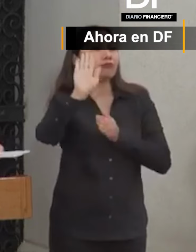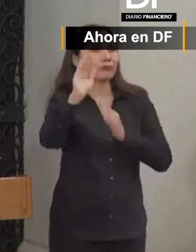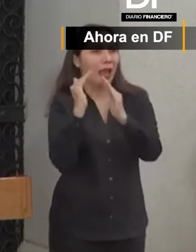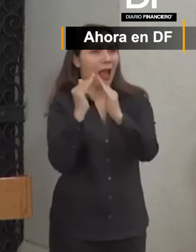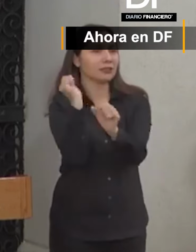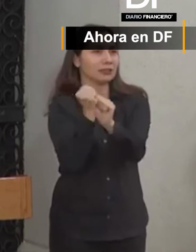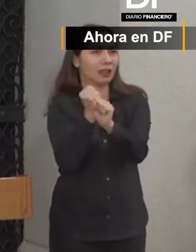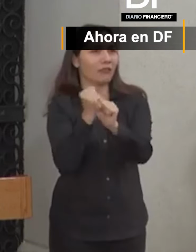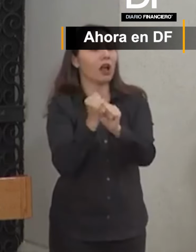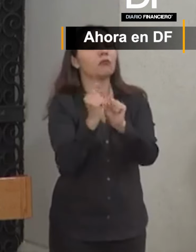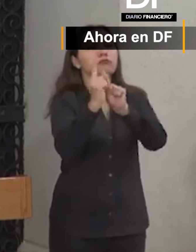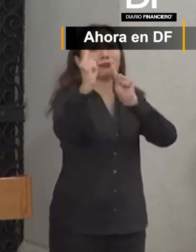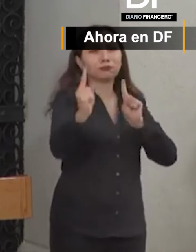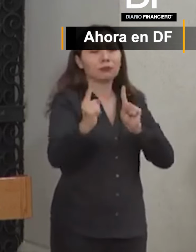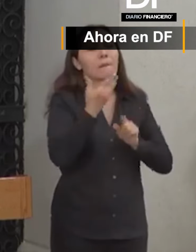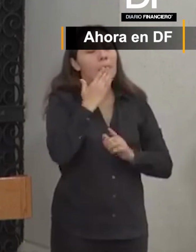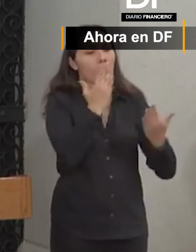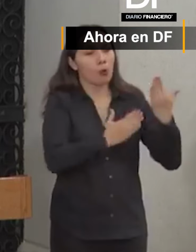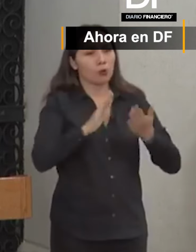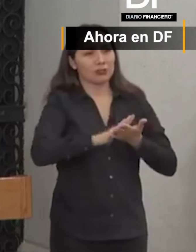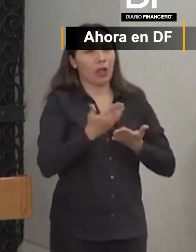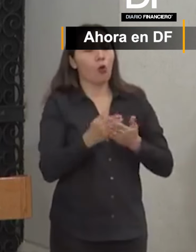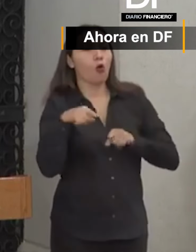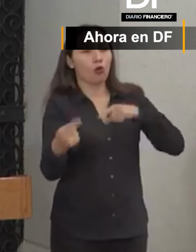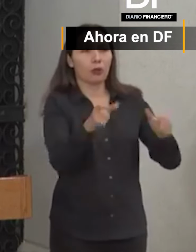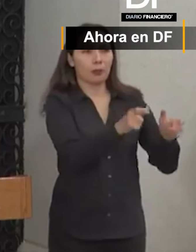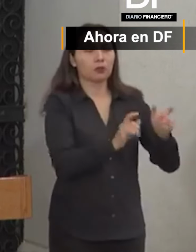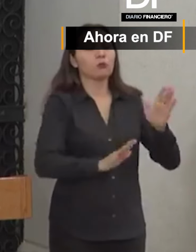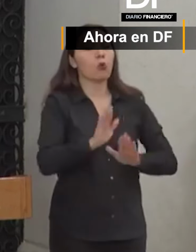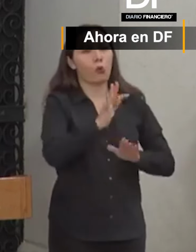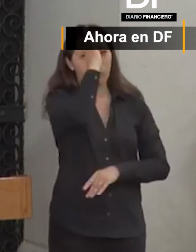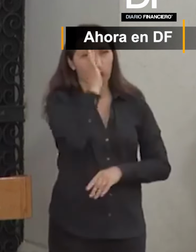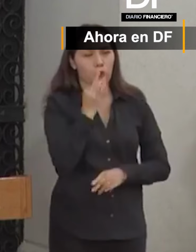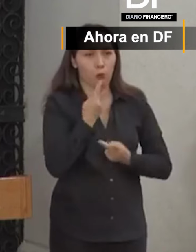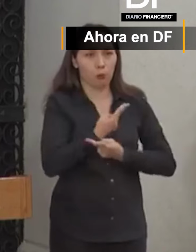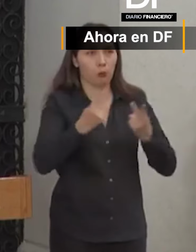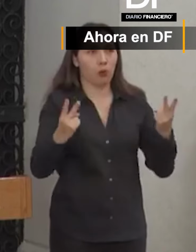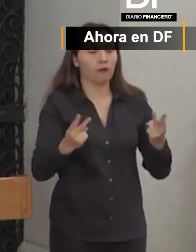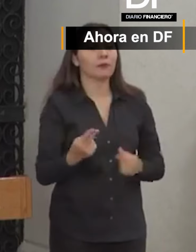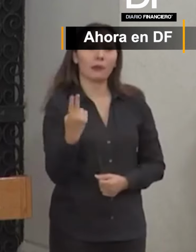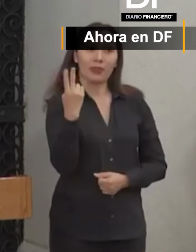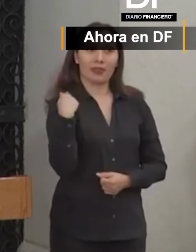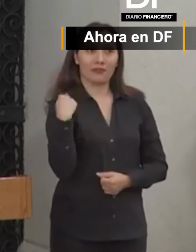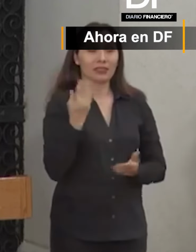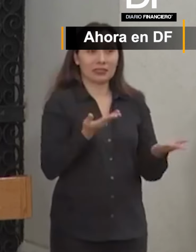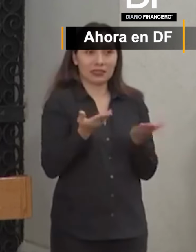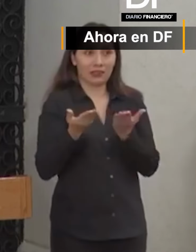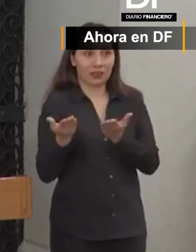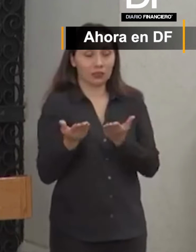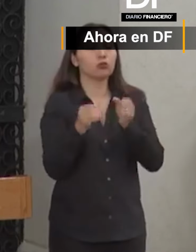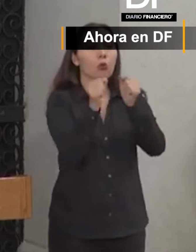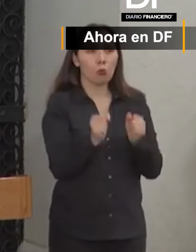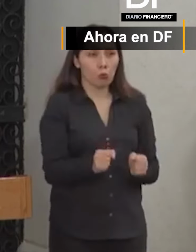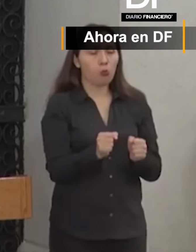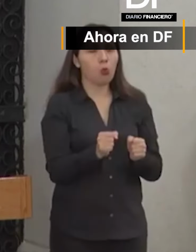tal de proteger su salud y también la salud de los demás funcionarios públicos. Los jefes de servicios